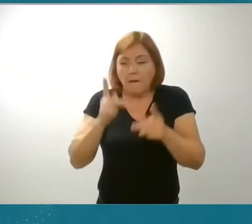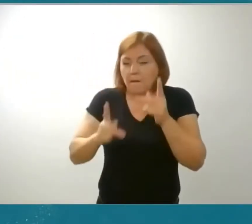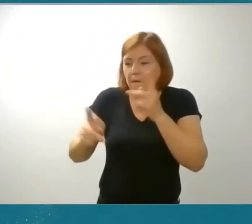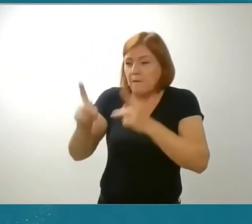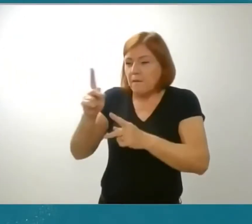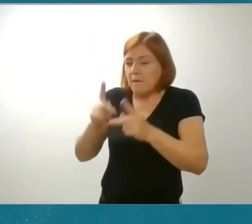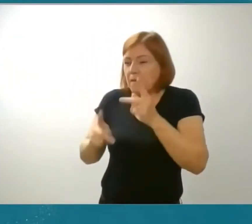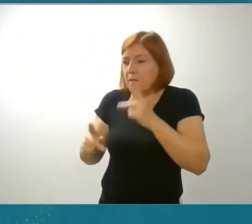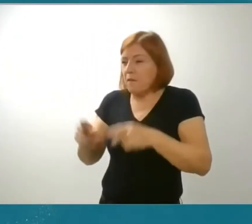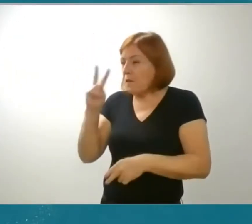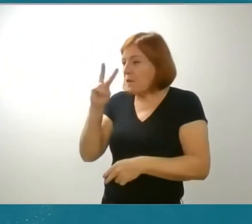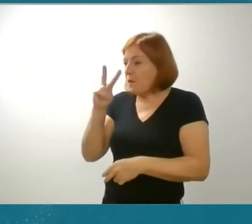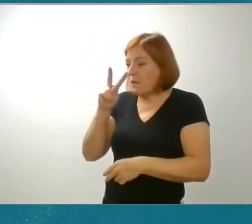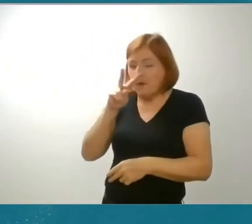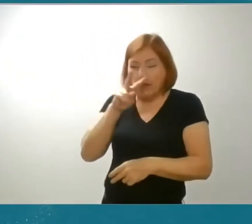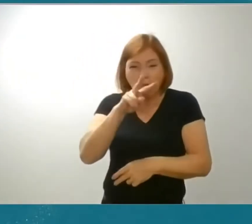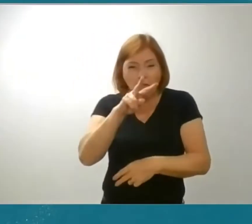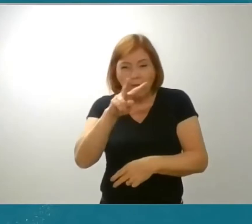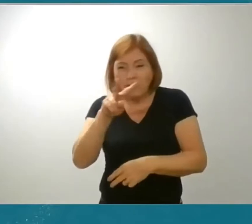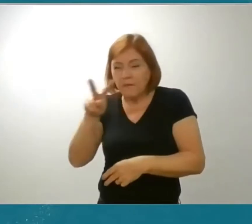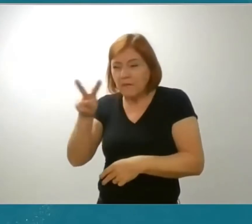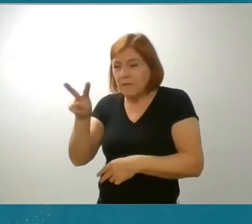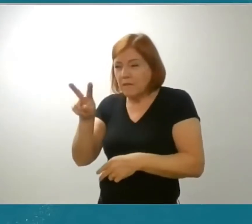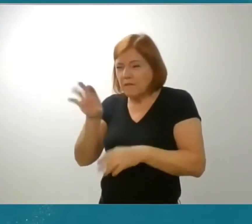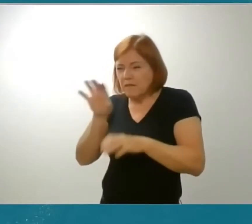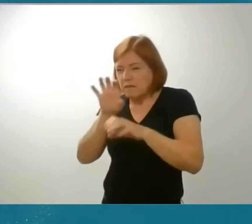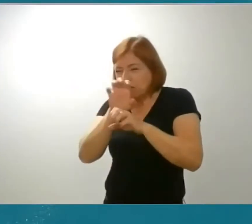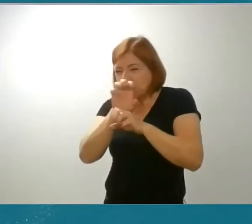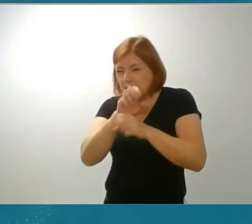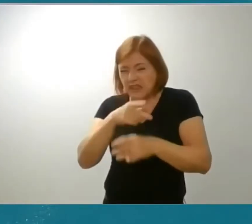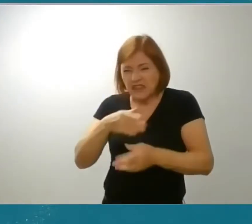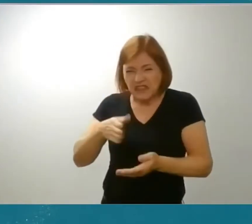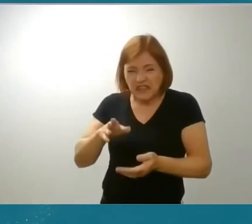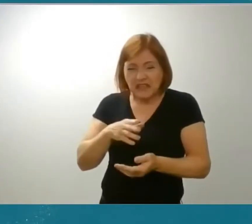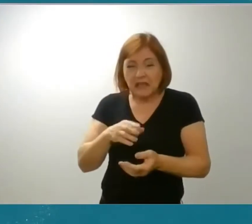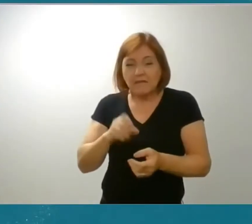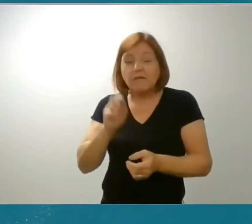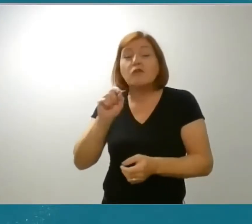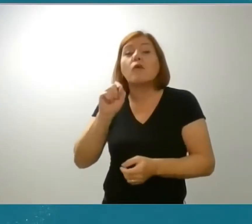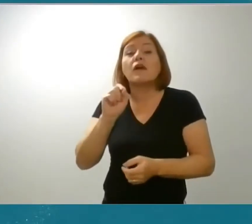Irmãos, vamos dizer isso também com autoridade.